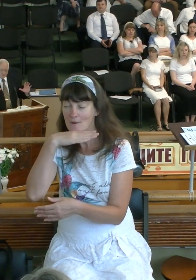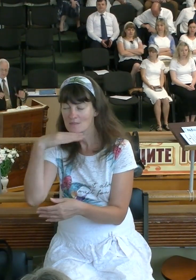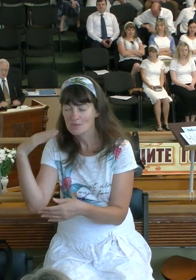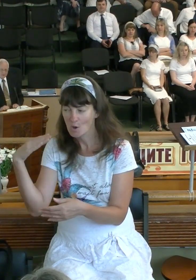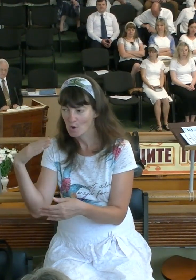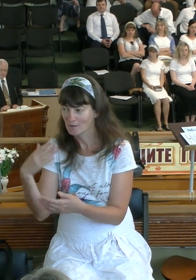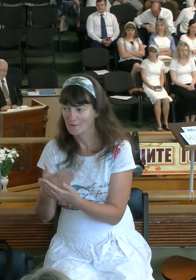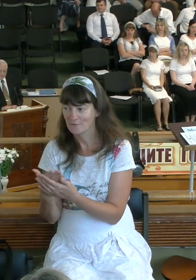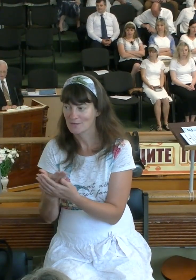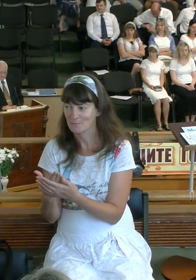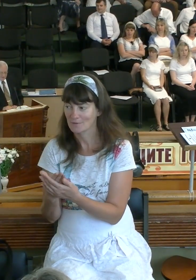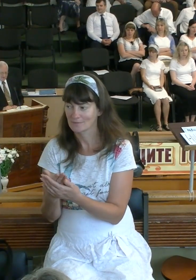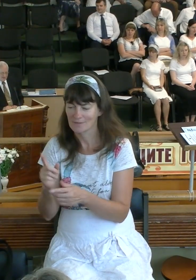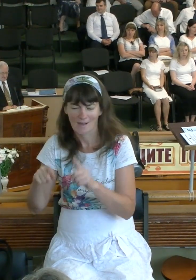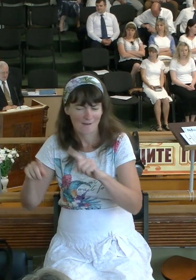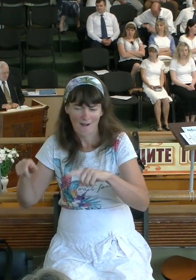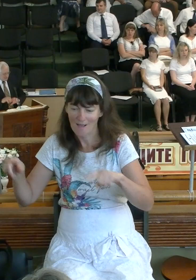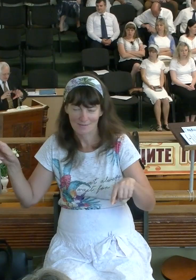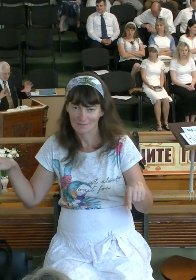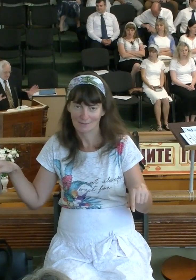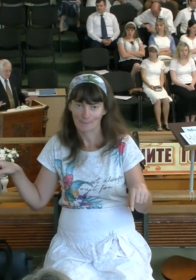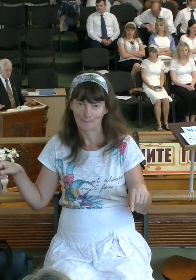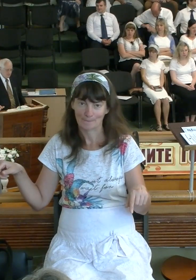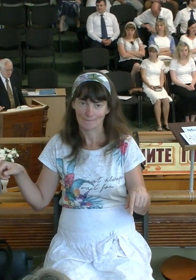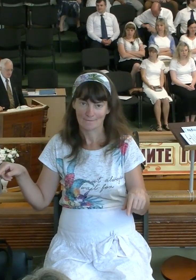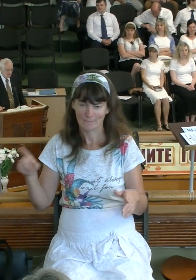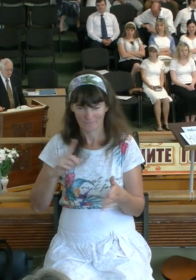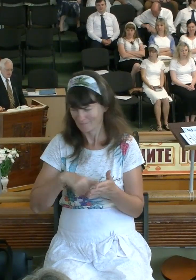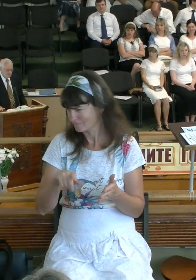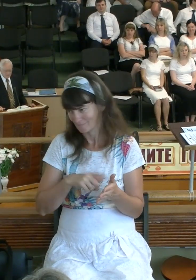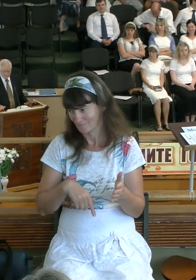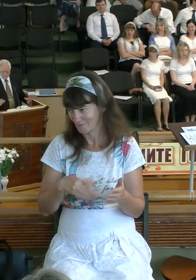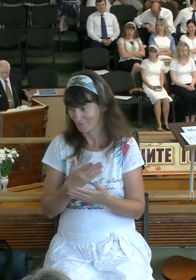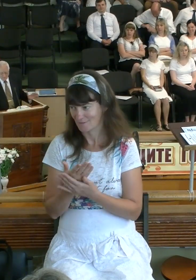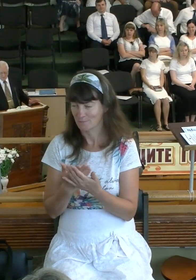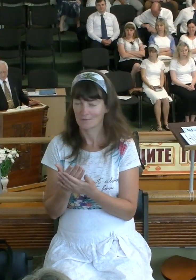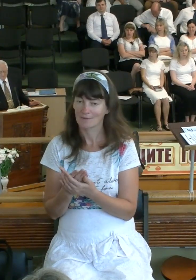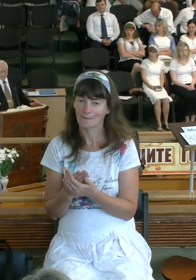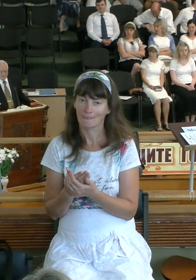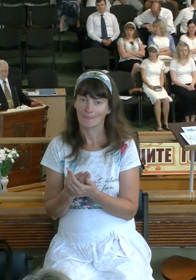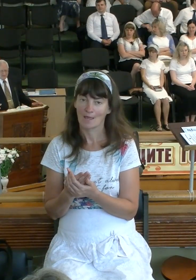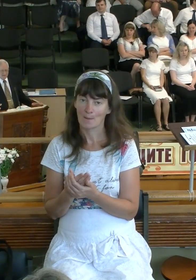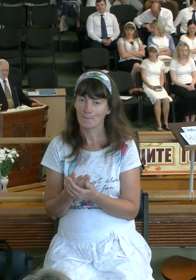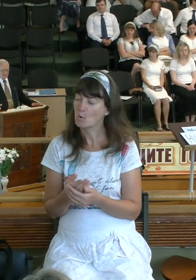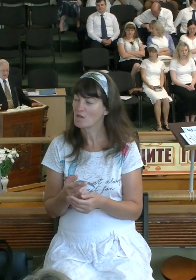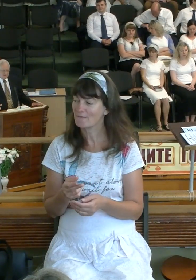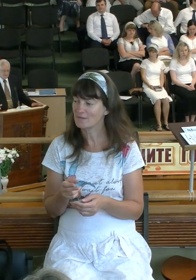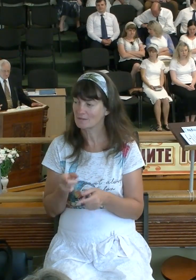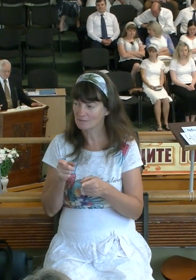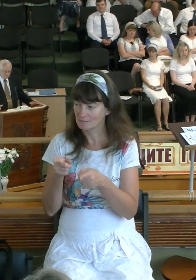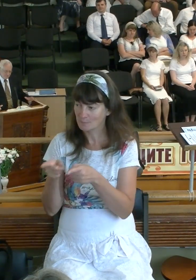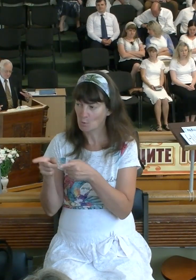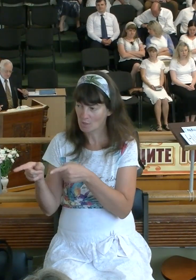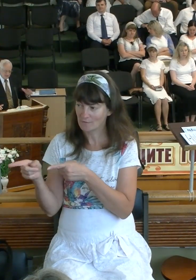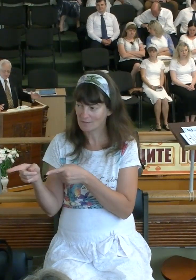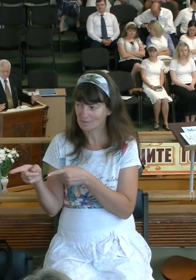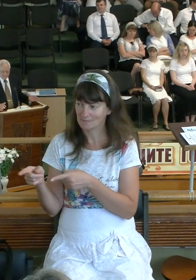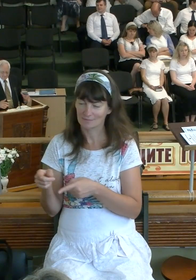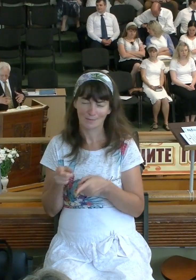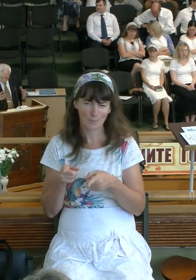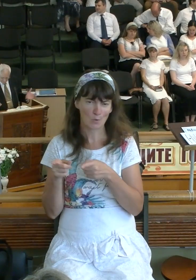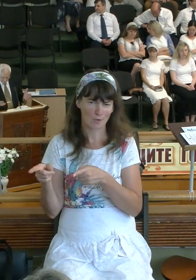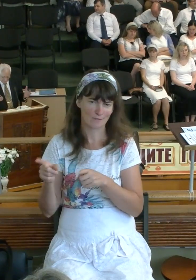Целый набор фильмов, самых разных, мирских фильмов. Боевиков там разных.